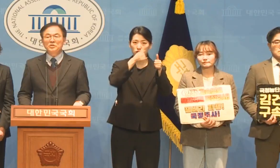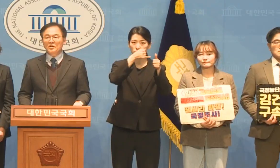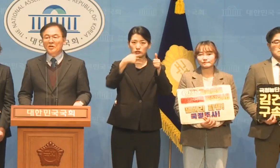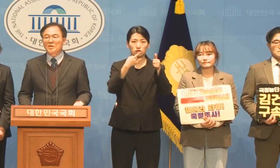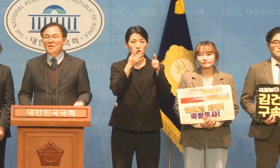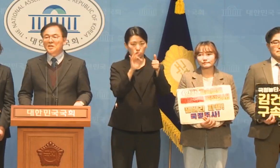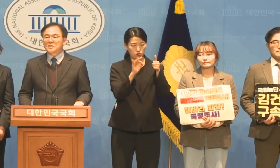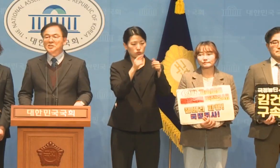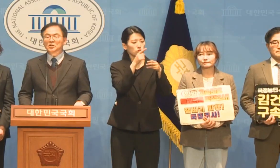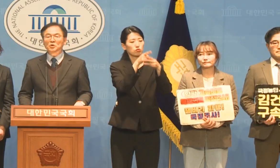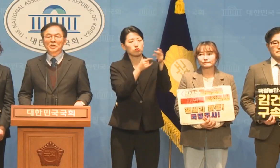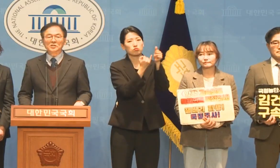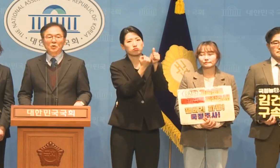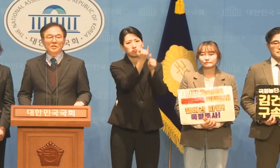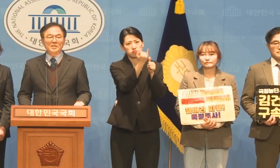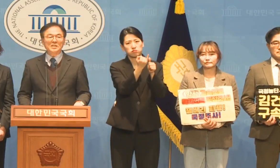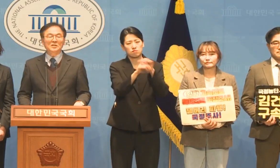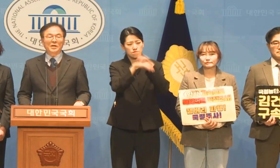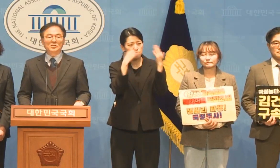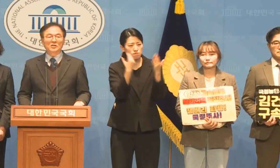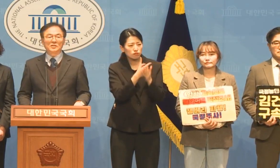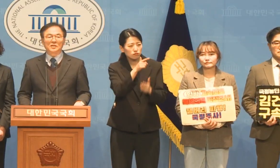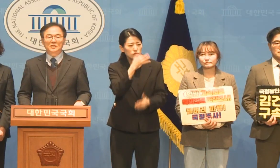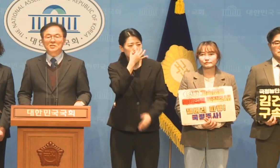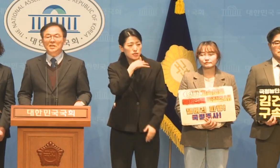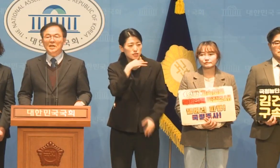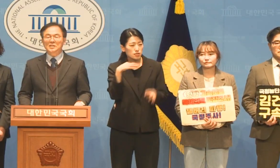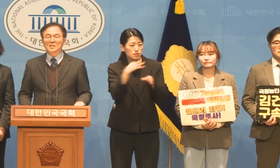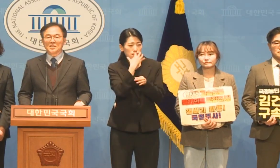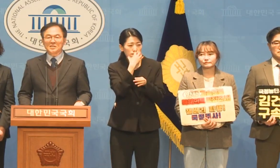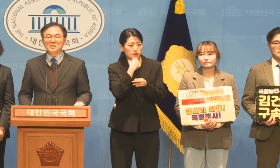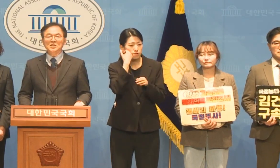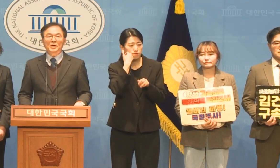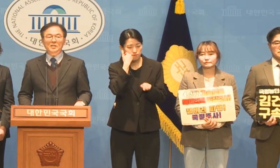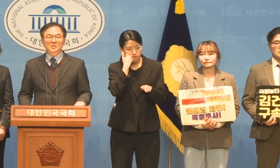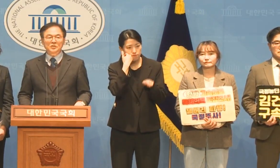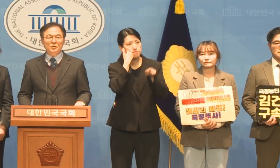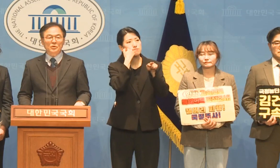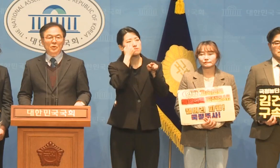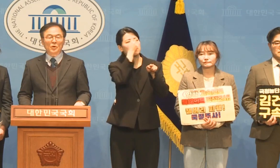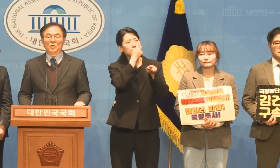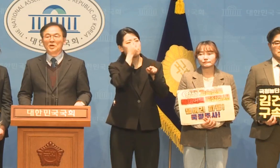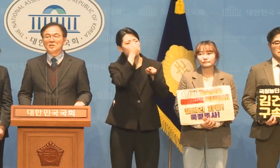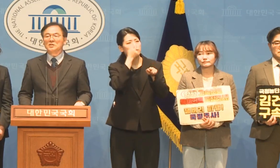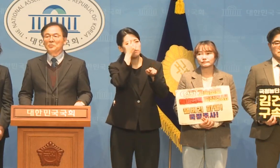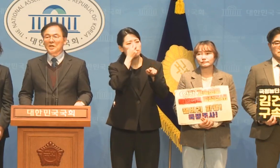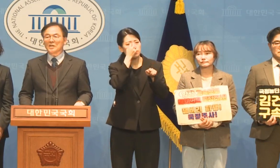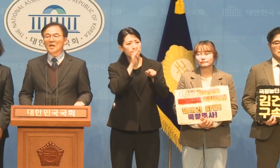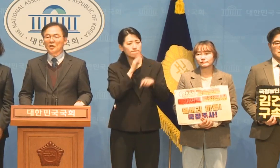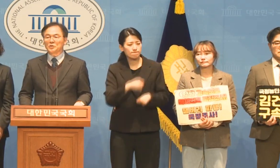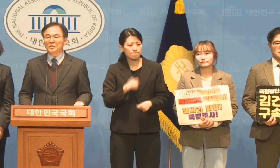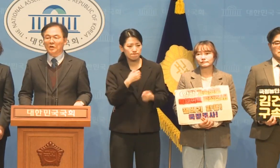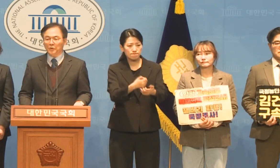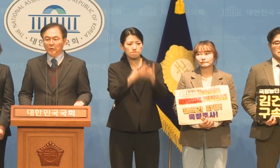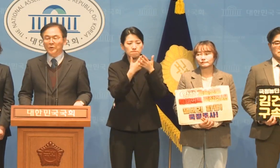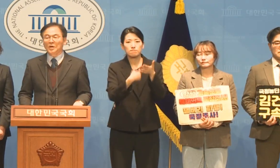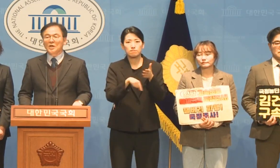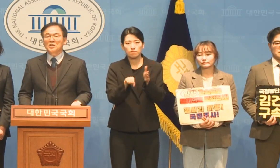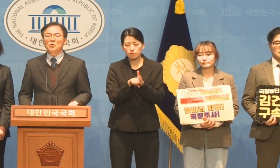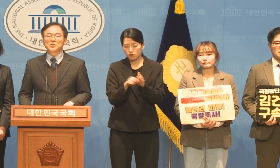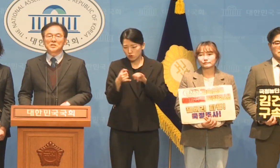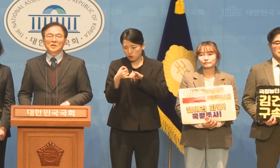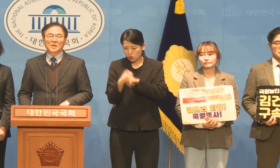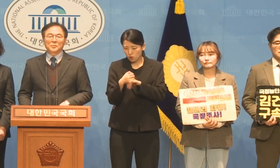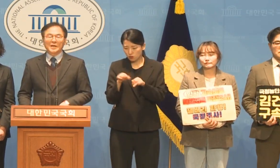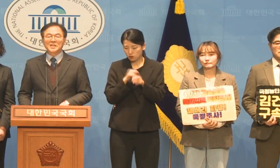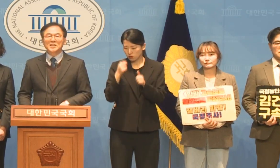김건희, 윤석열, 진정으로 이것을 통해서 이익을 봤던 그들에 대한 진실이 밝혀질 수 있도록 특검을 강력하게 요청을 하고요.